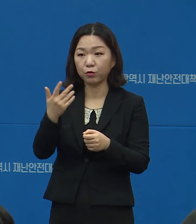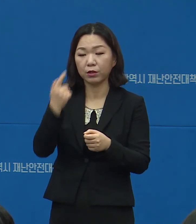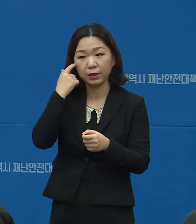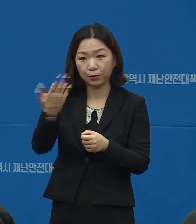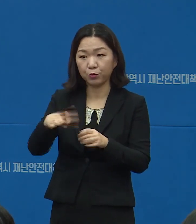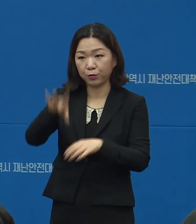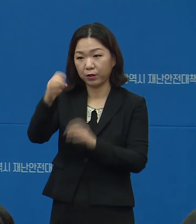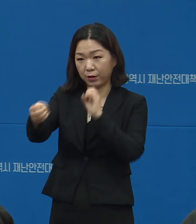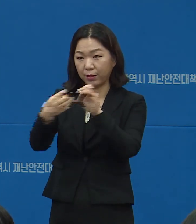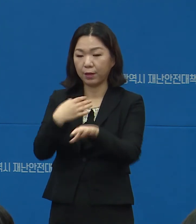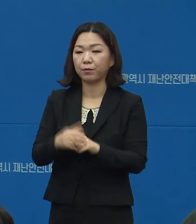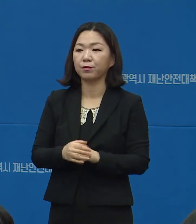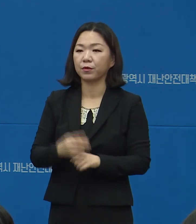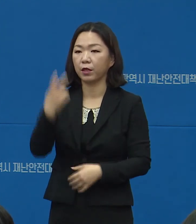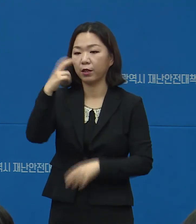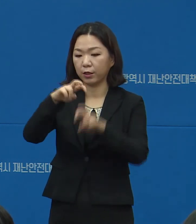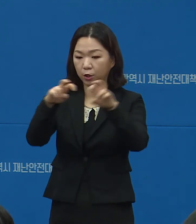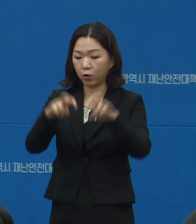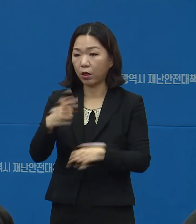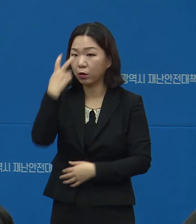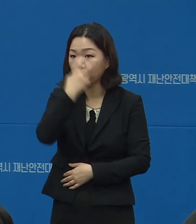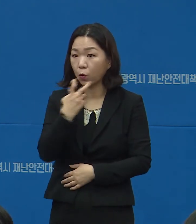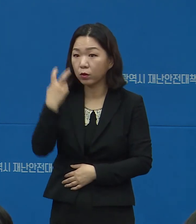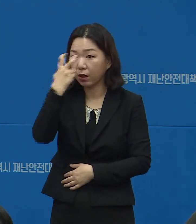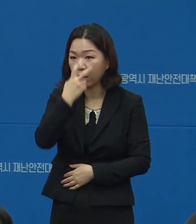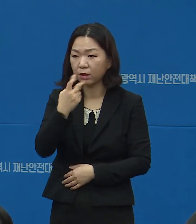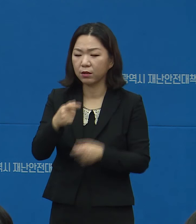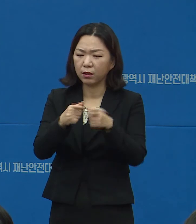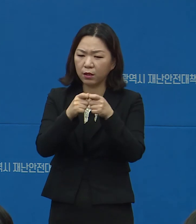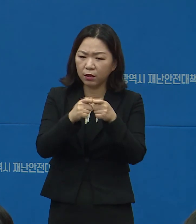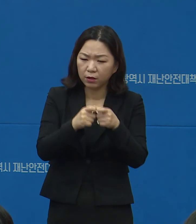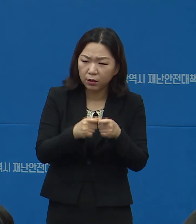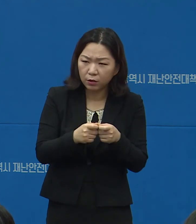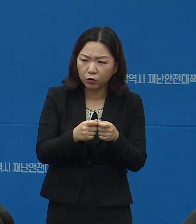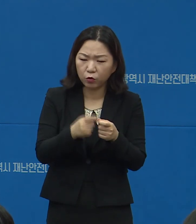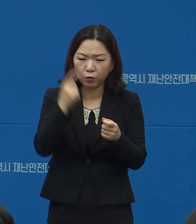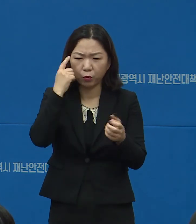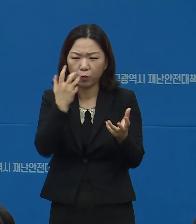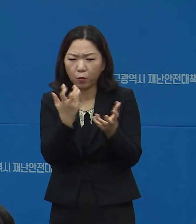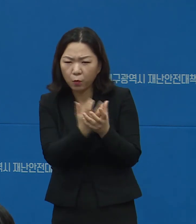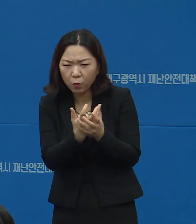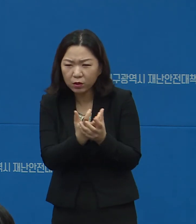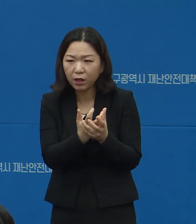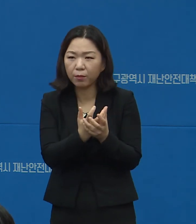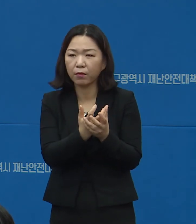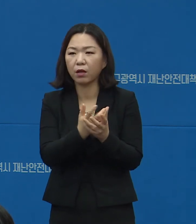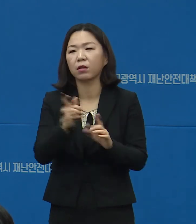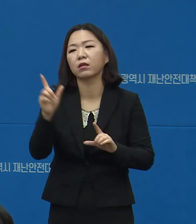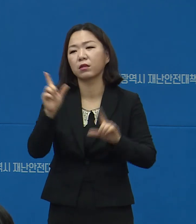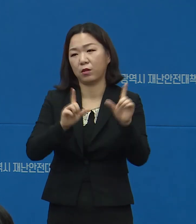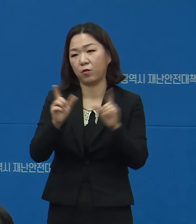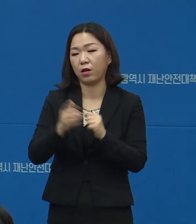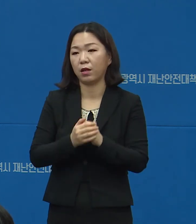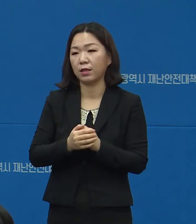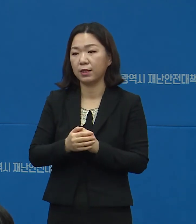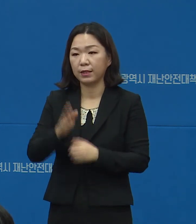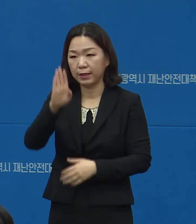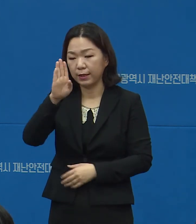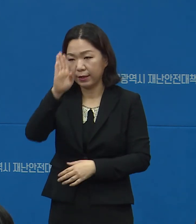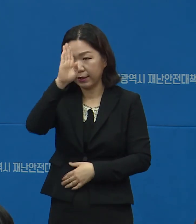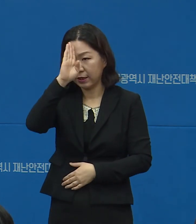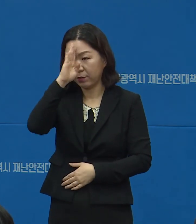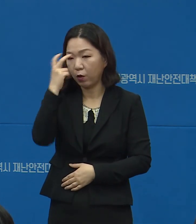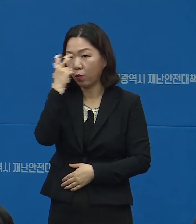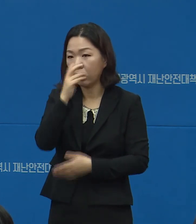사실 역학조사는 여러 번 말씀드렸지만 굉장히 정교하고 복잡한 작업들입니다. 그래서 이 질병관리본부의